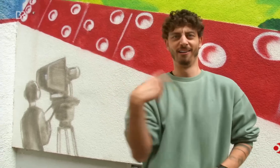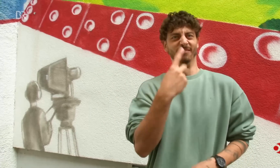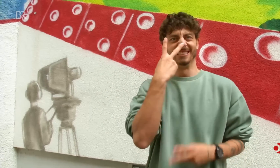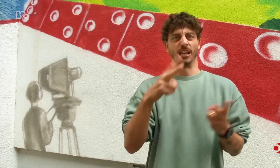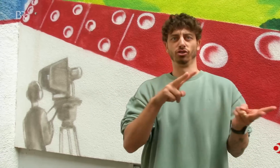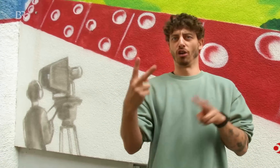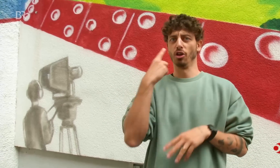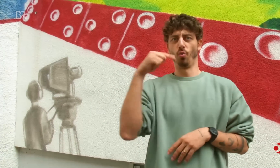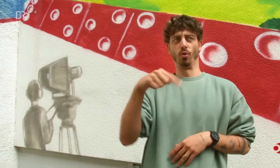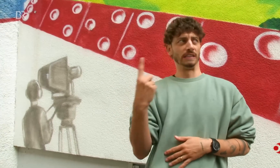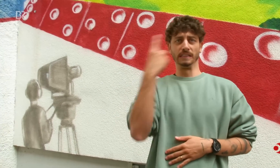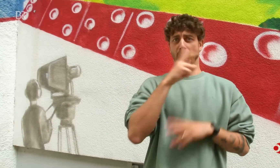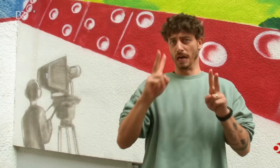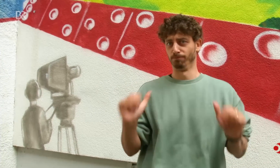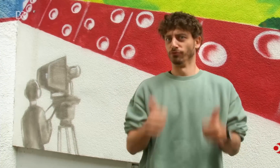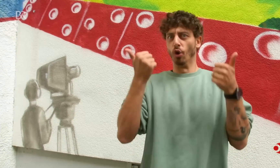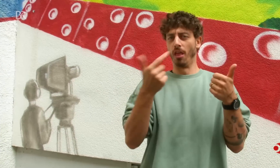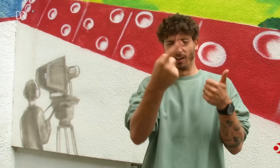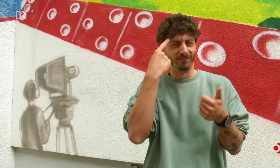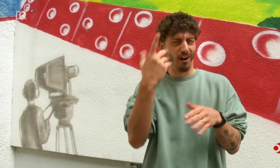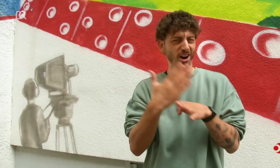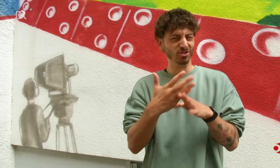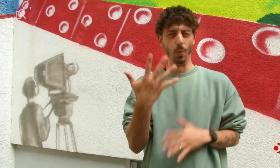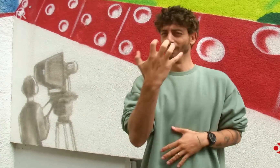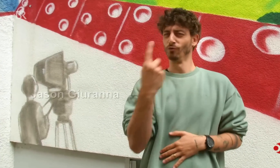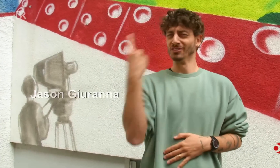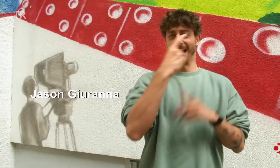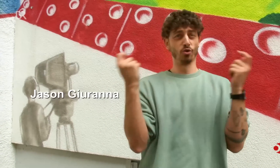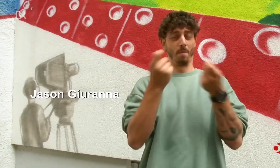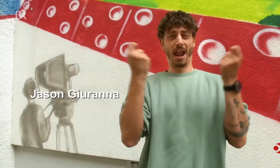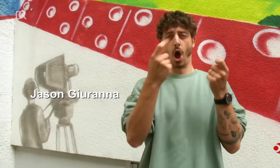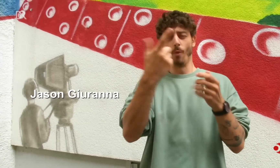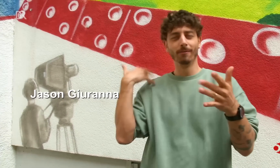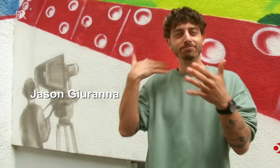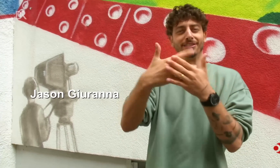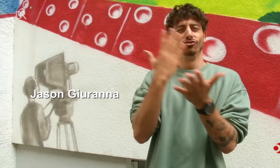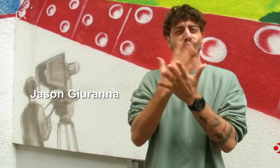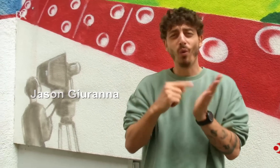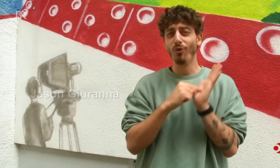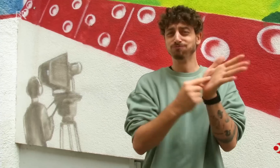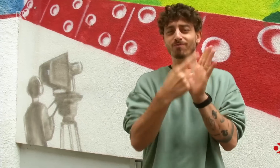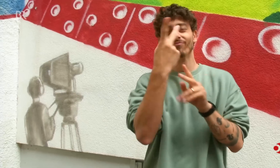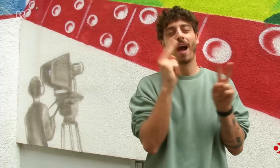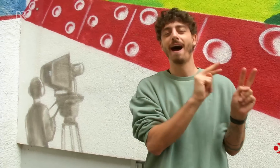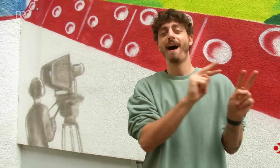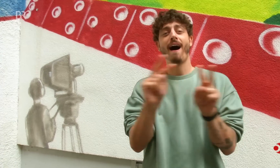Hallo! Für Sehen statt Hören ist es ein ganz besonderes Jahr, unser 50-jähriges Jubiläum. In diesem Zusammenhang gab es schon viel bei uns zu